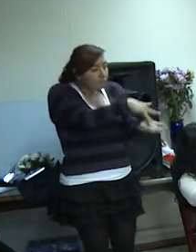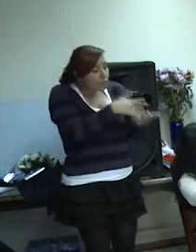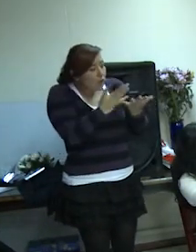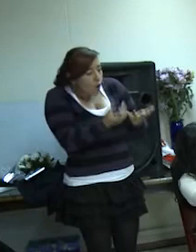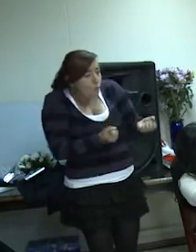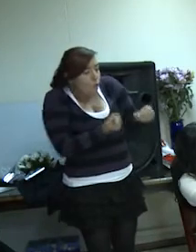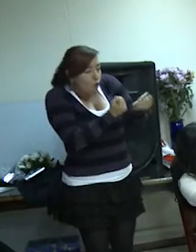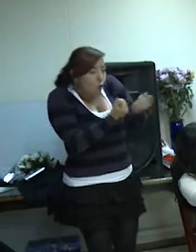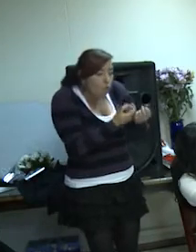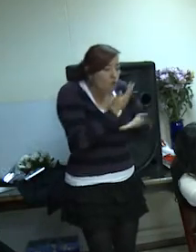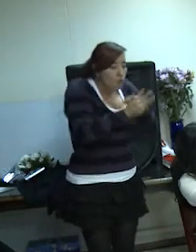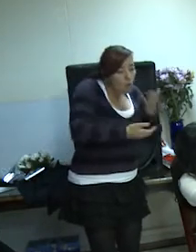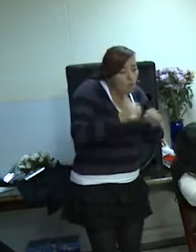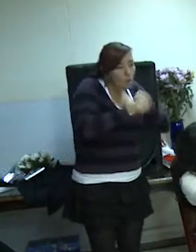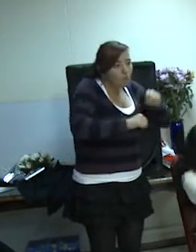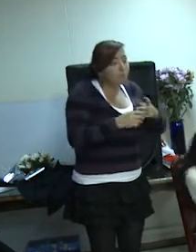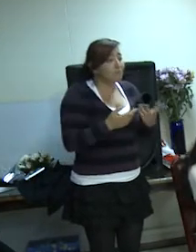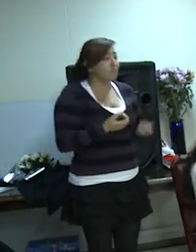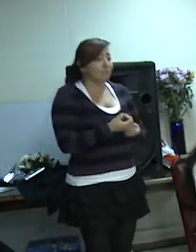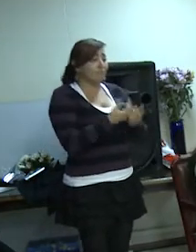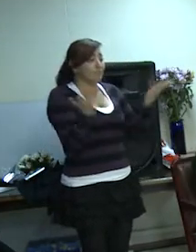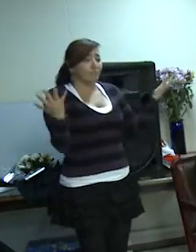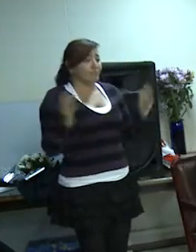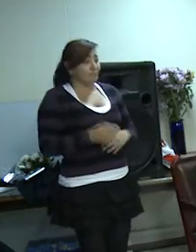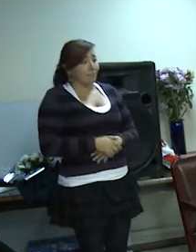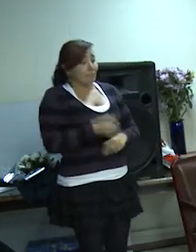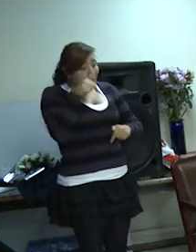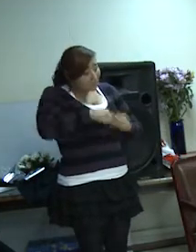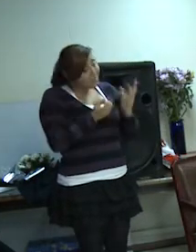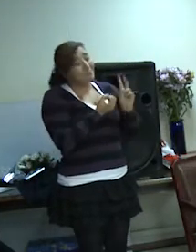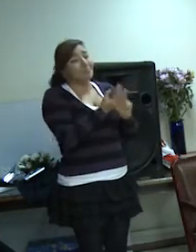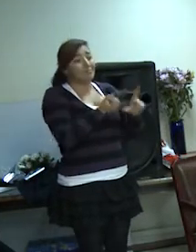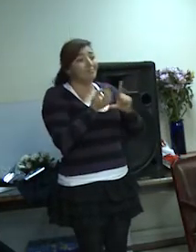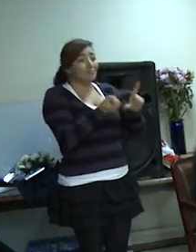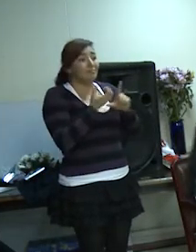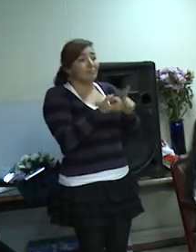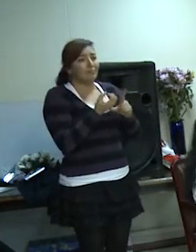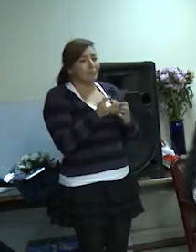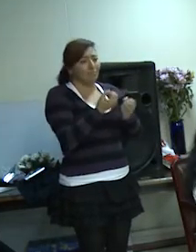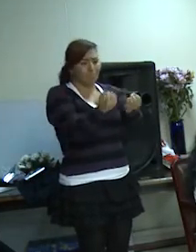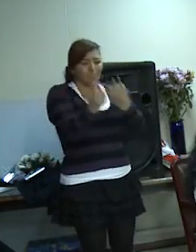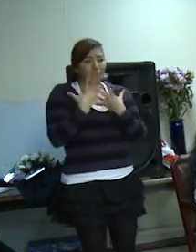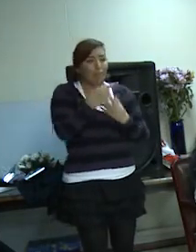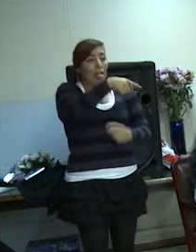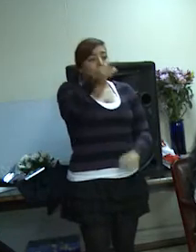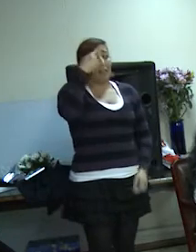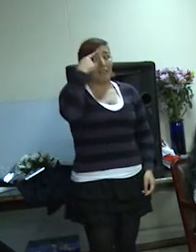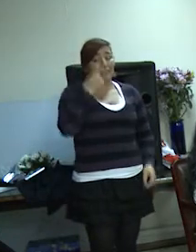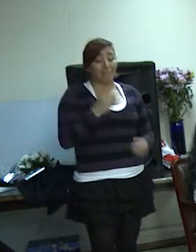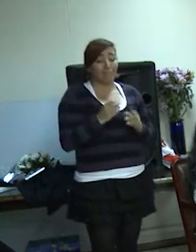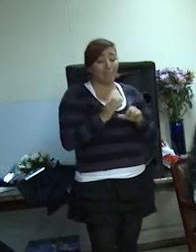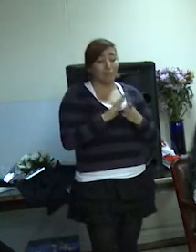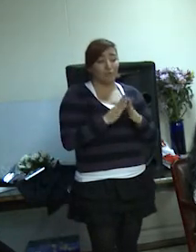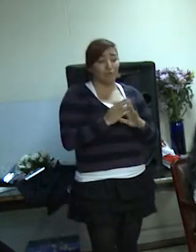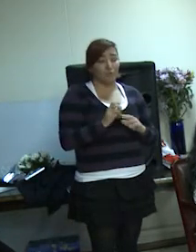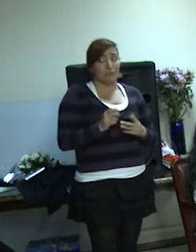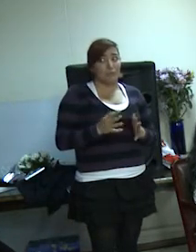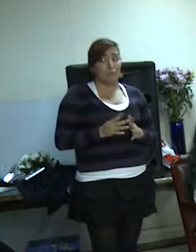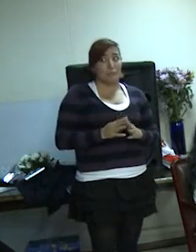la formación. Es decir, la licenciatura ofrece, o básicamente uno termina con unos